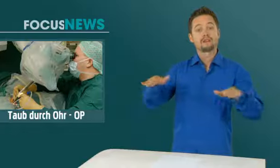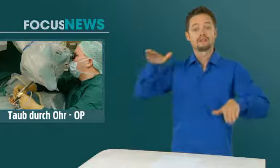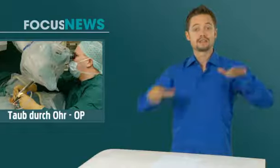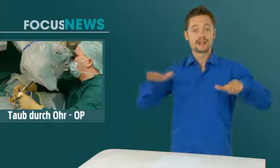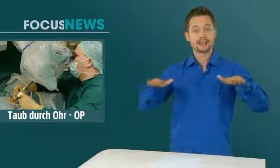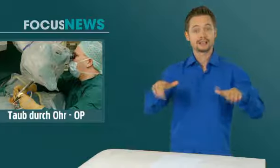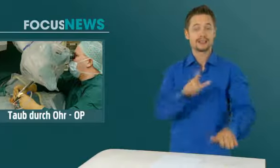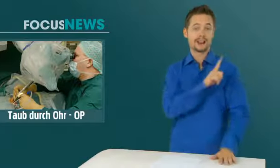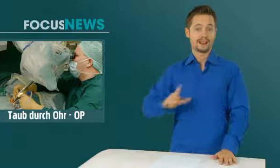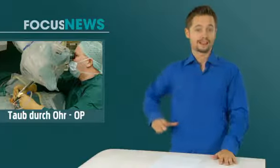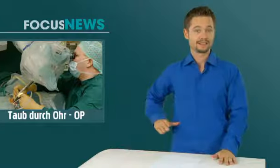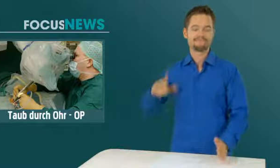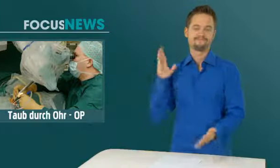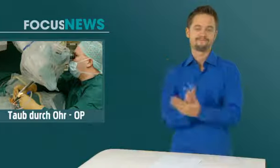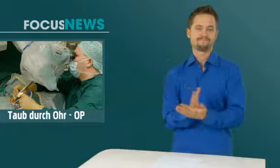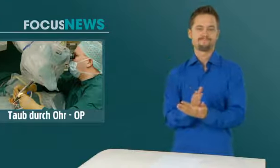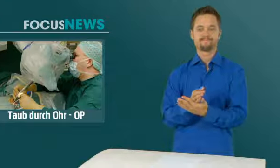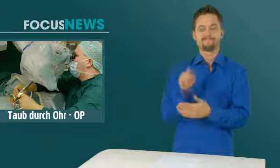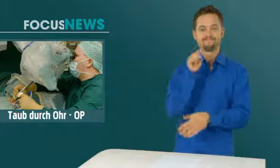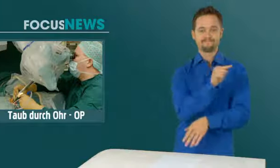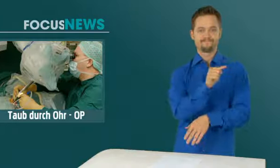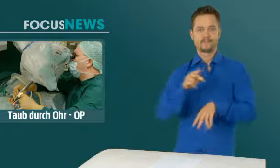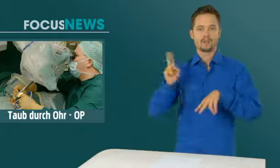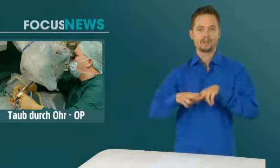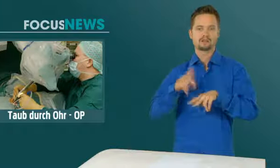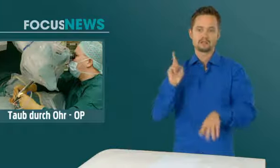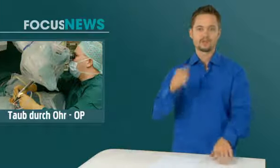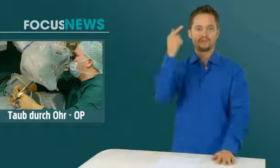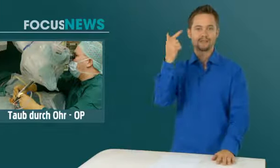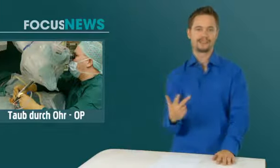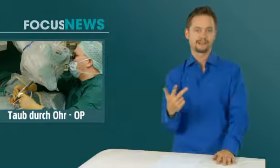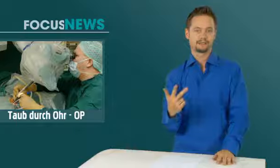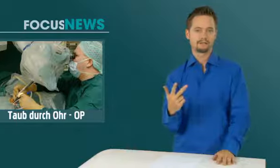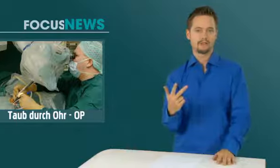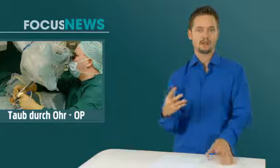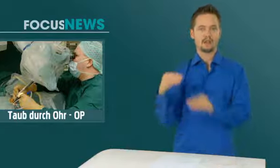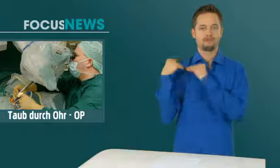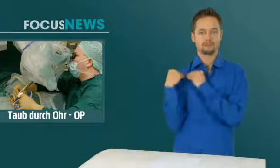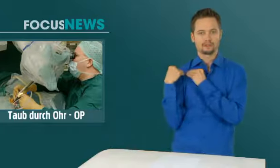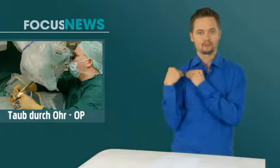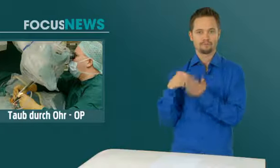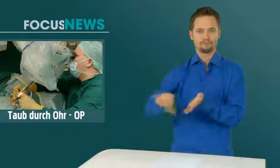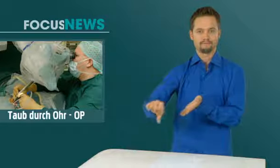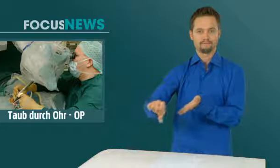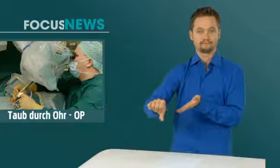lassen das landesgericht linz hat entschieden dass der arzt nur zu zwei drittel haftbar gemacht werden kann